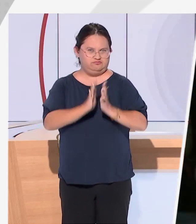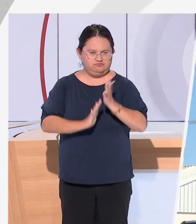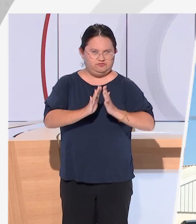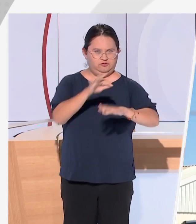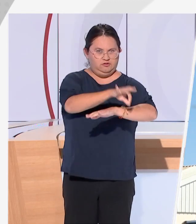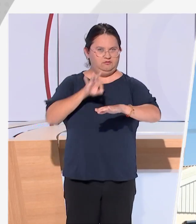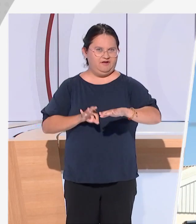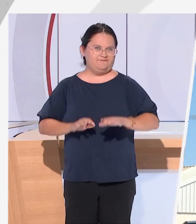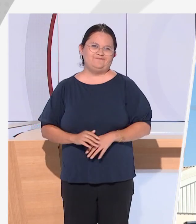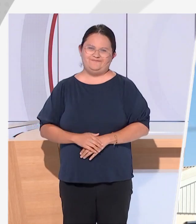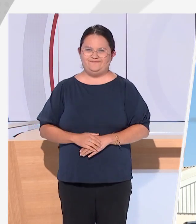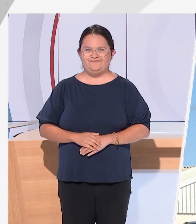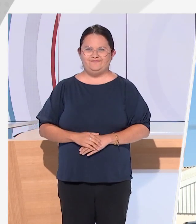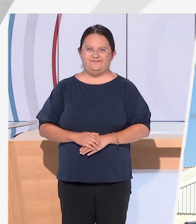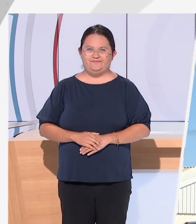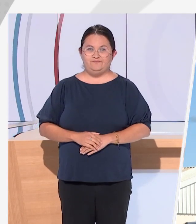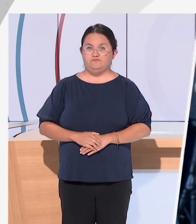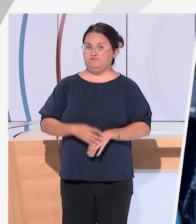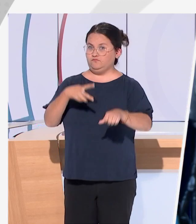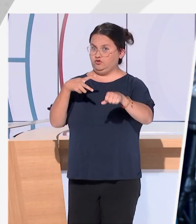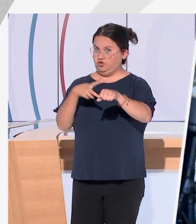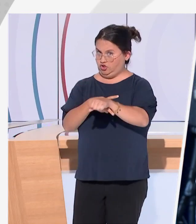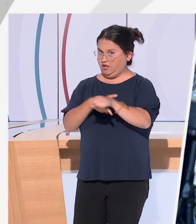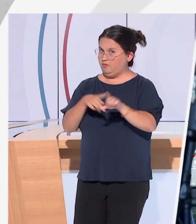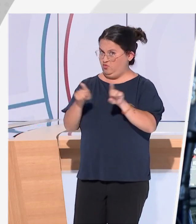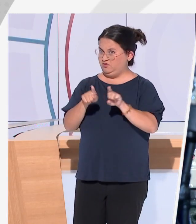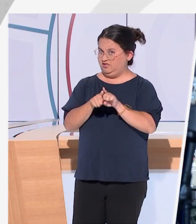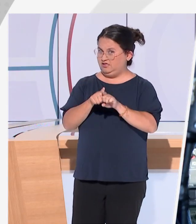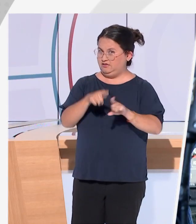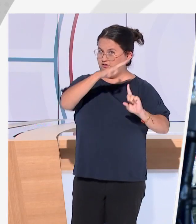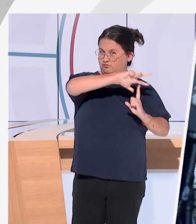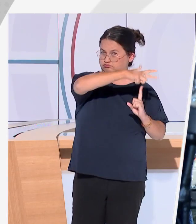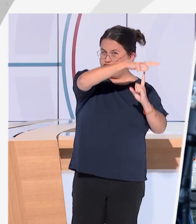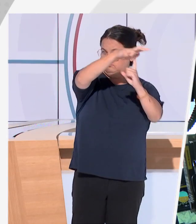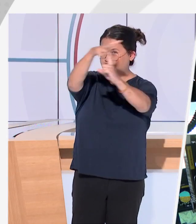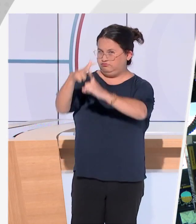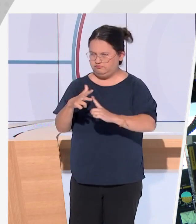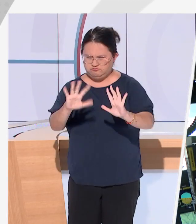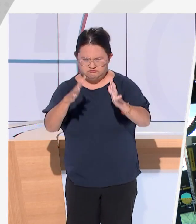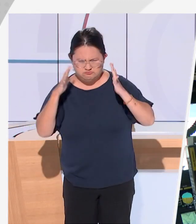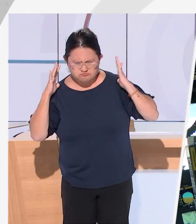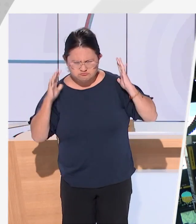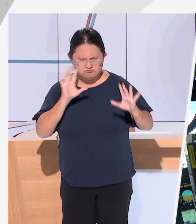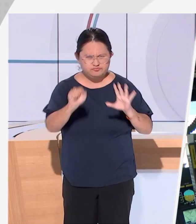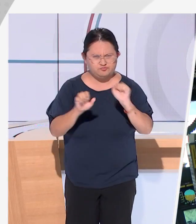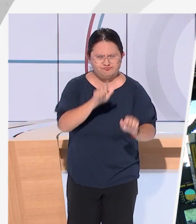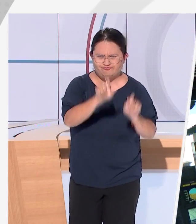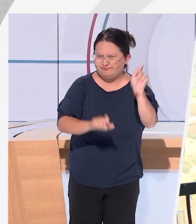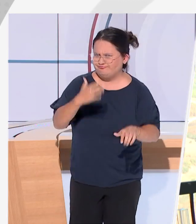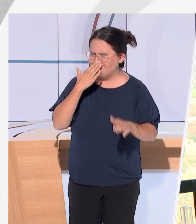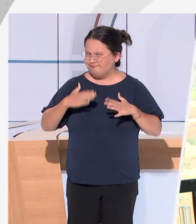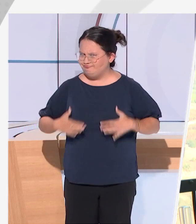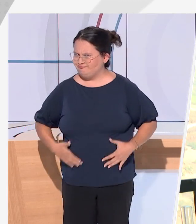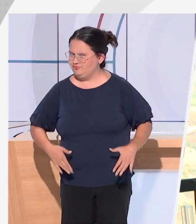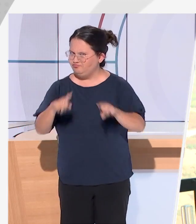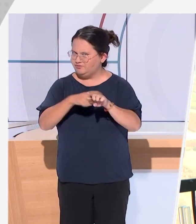non brûlée. Les gendarmes aussi survolent les massifs forestiers à la recherche de comportements suspects et d'éventuels pyromanes.